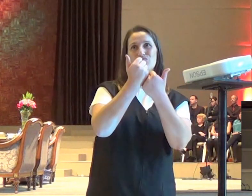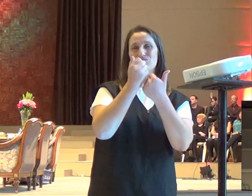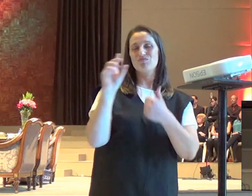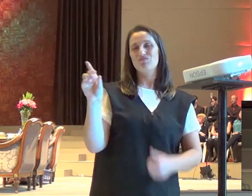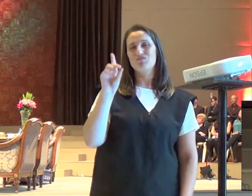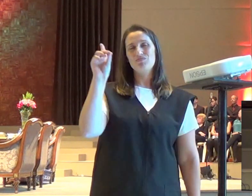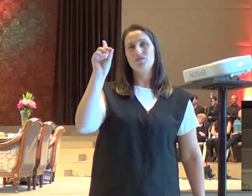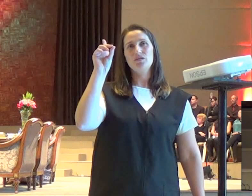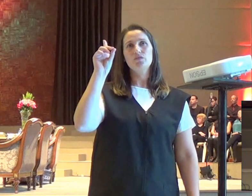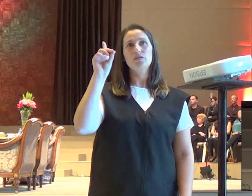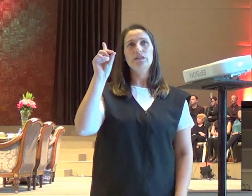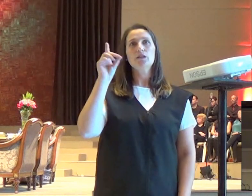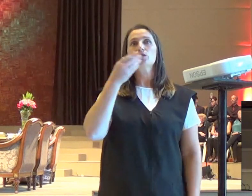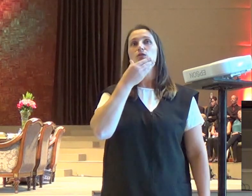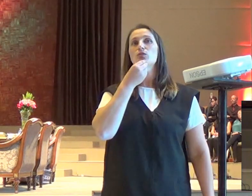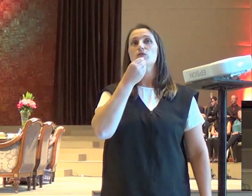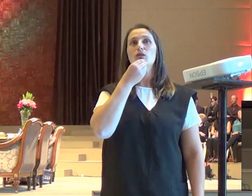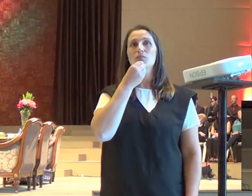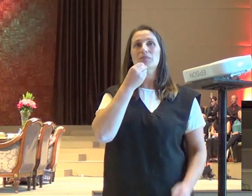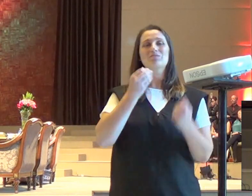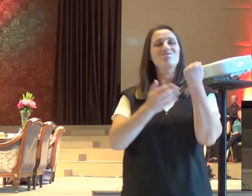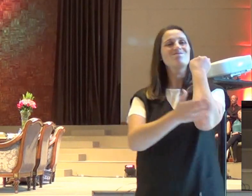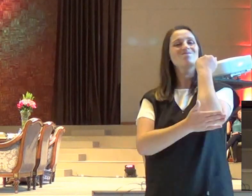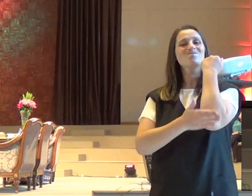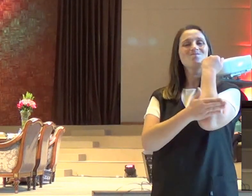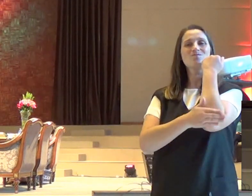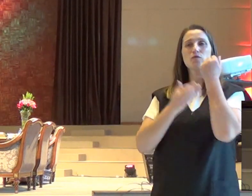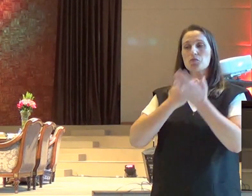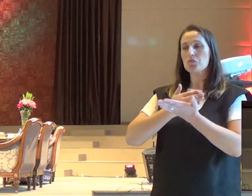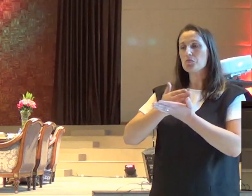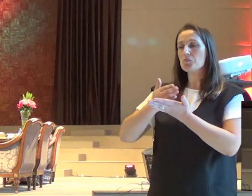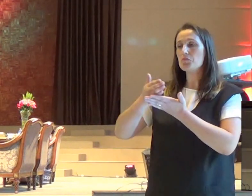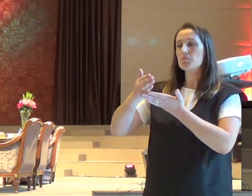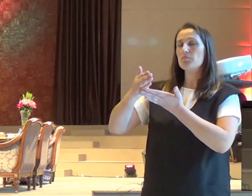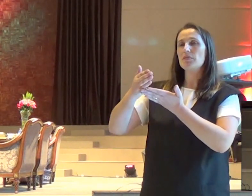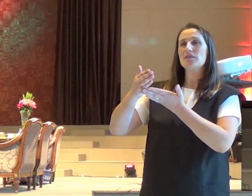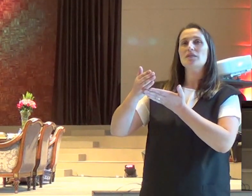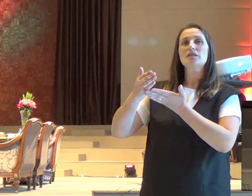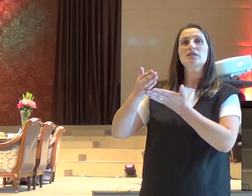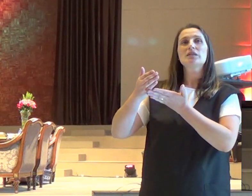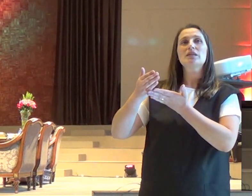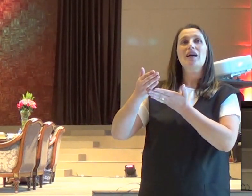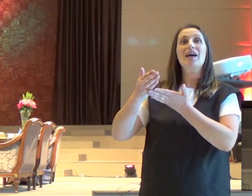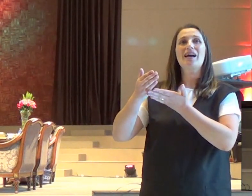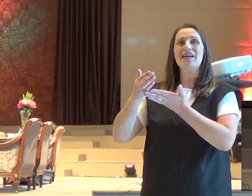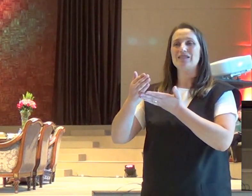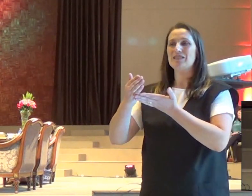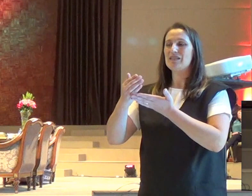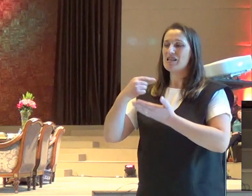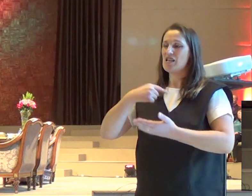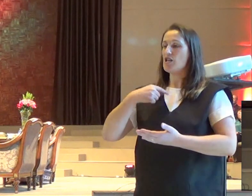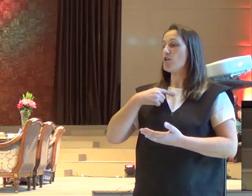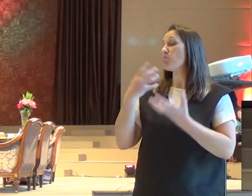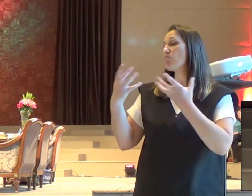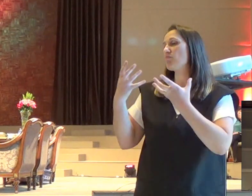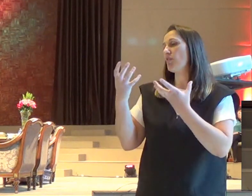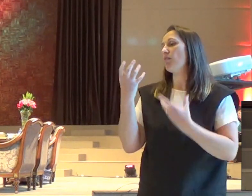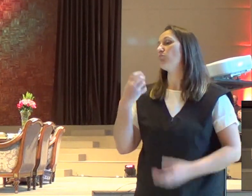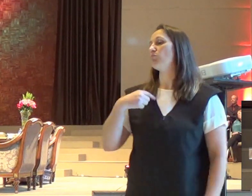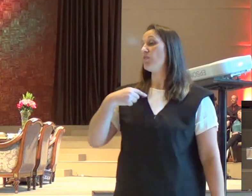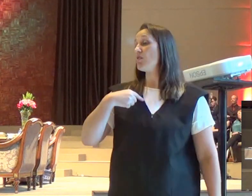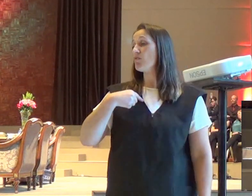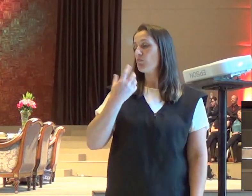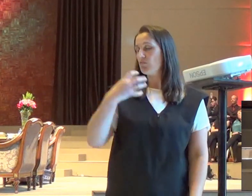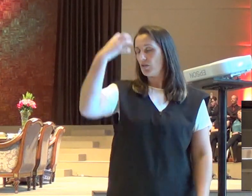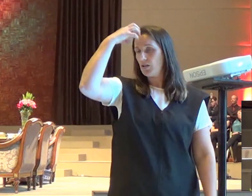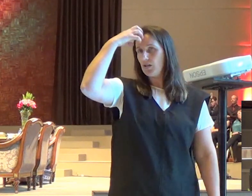Adonias fica enciumado e começa uma manifestação tentando ser o dono do trono e faz com que